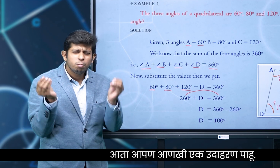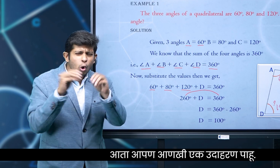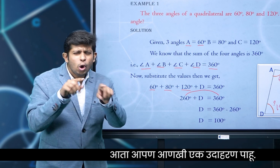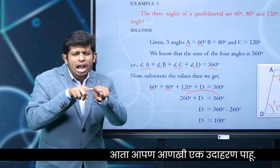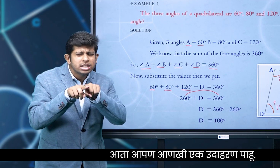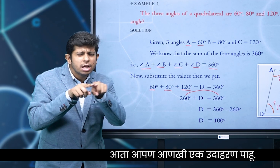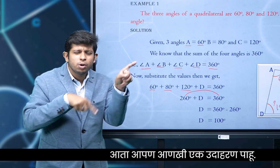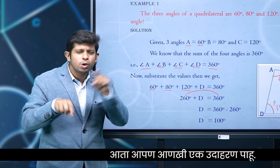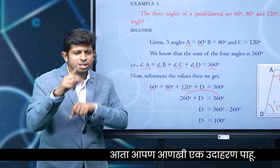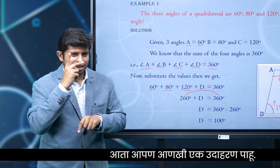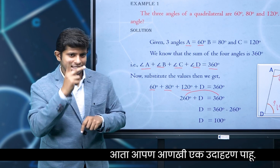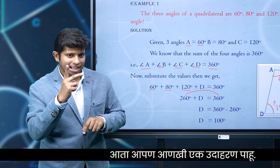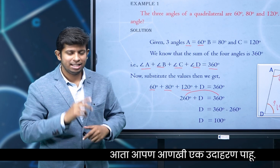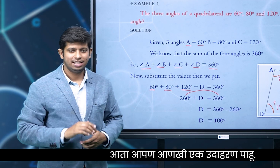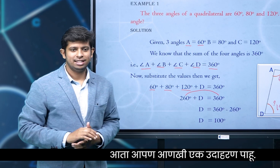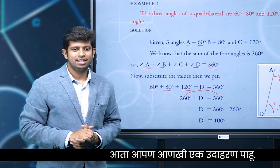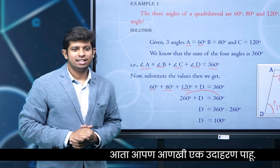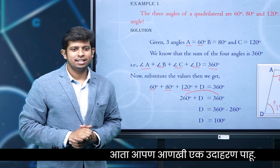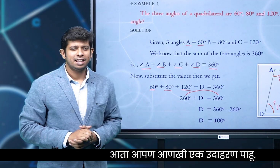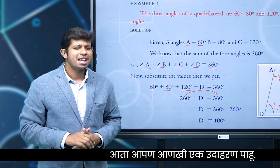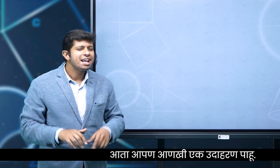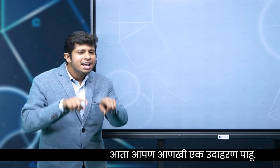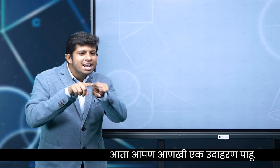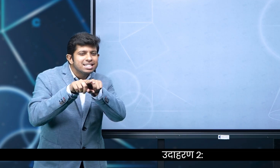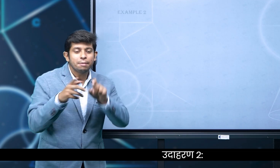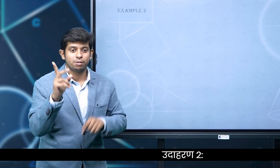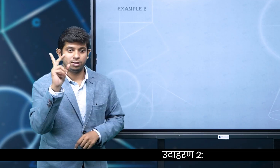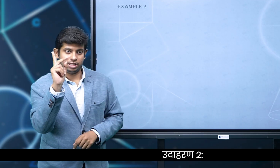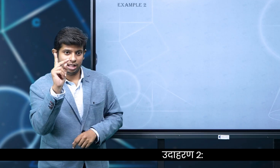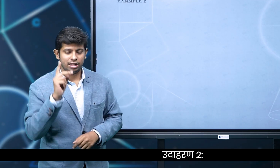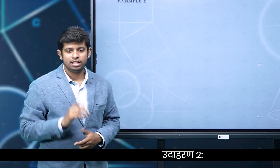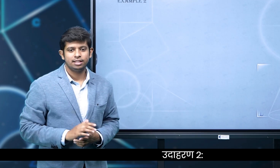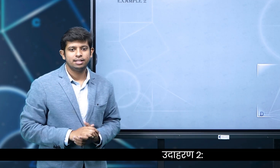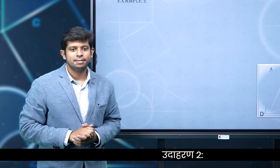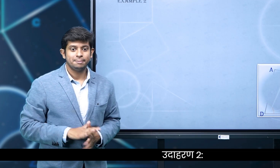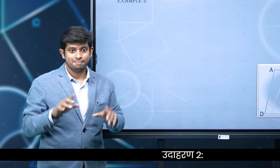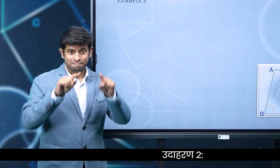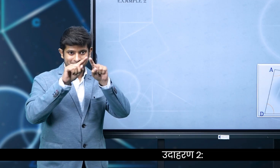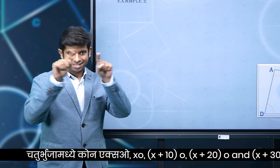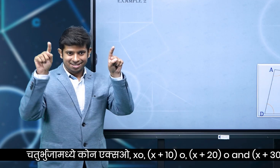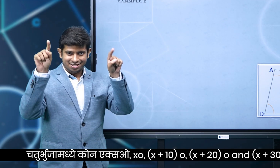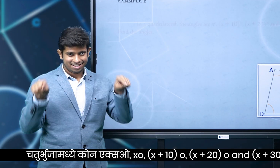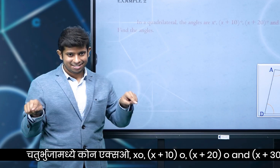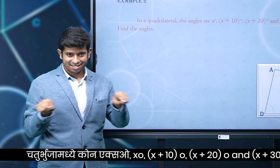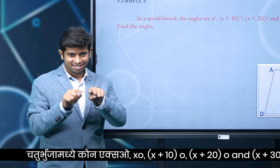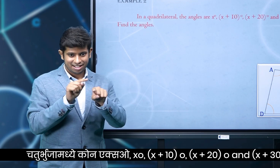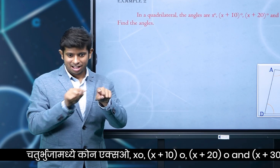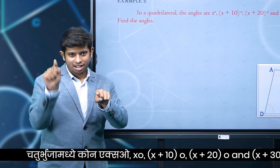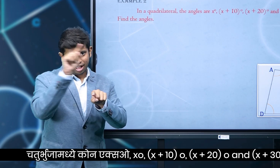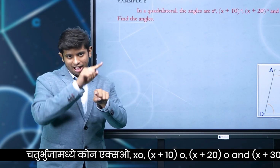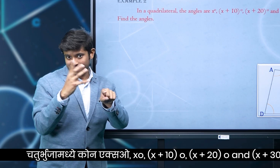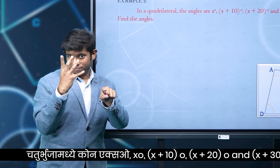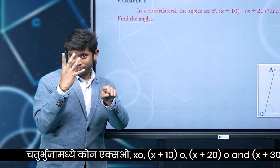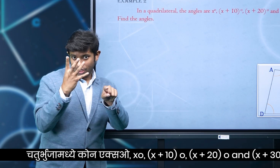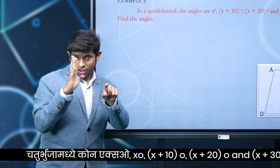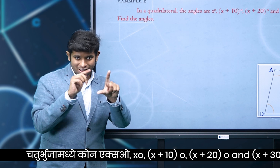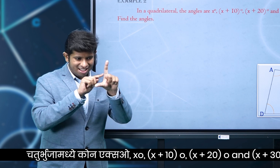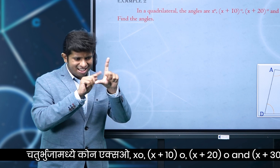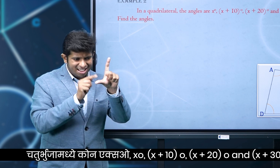आता आपण आणखी एक उदाहरण पाहू. उदाहरण 2. चतुर्भुजामध्ये कोण XO x